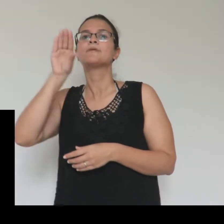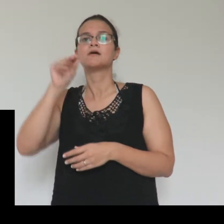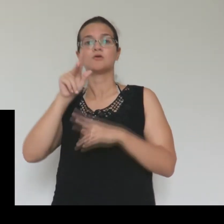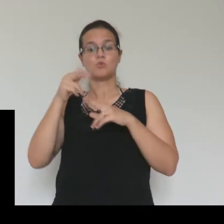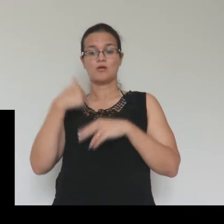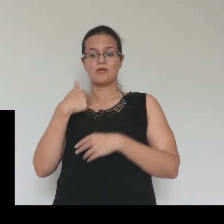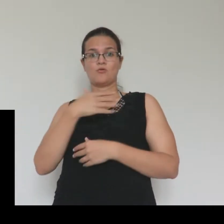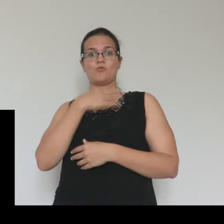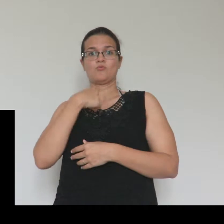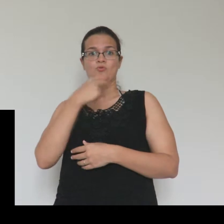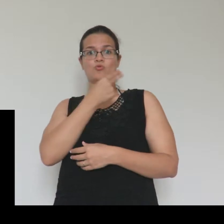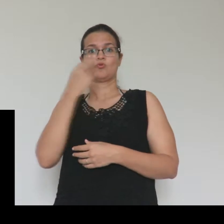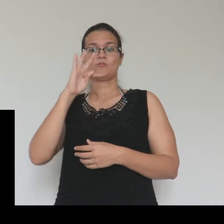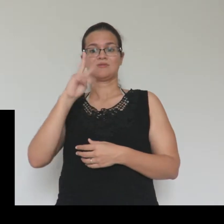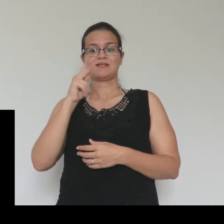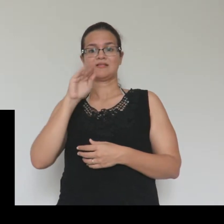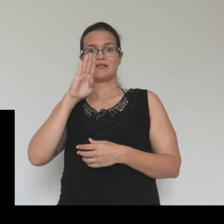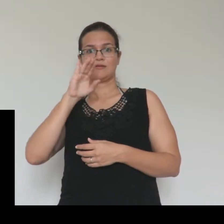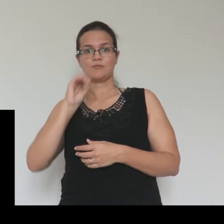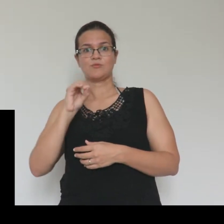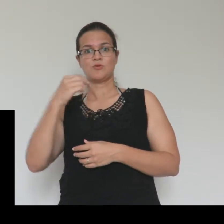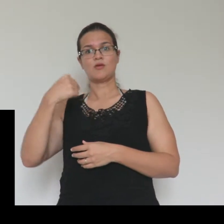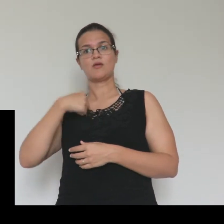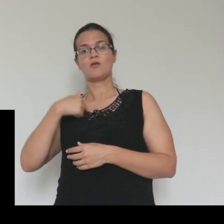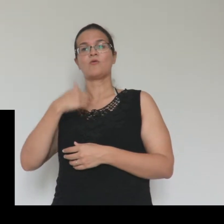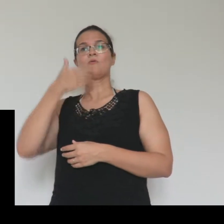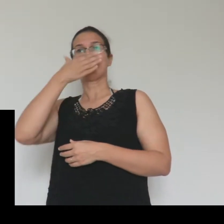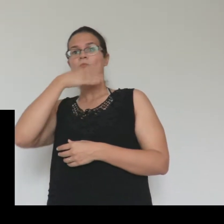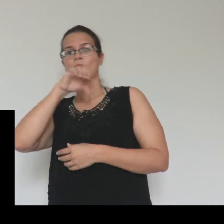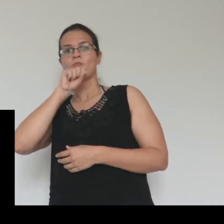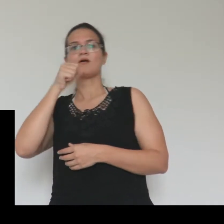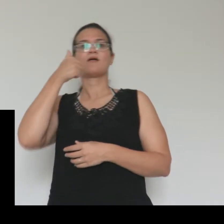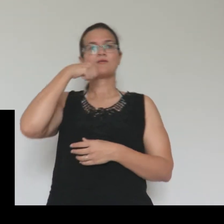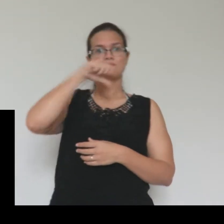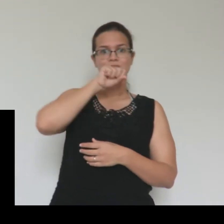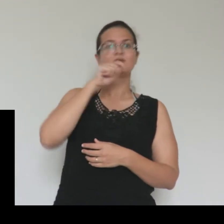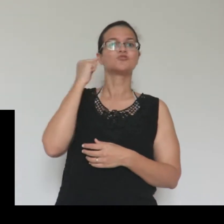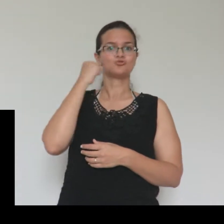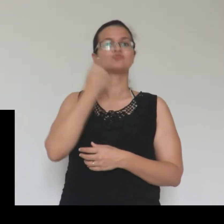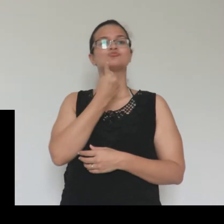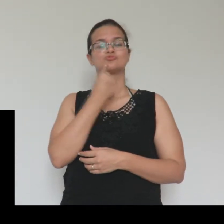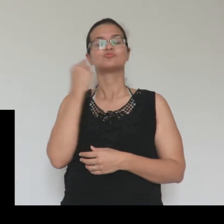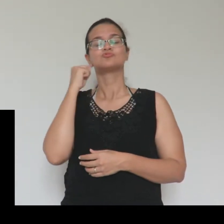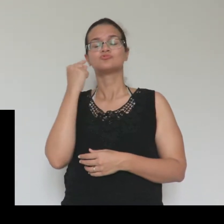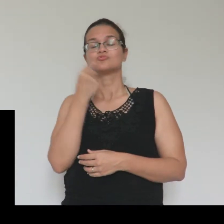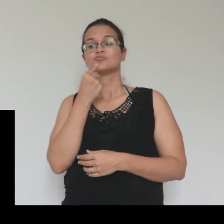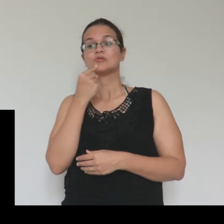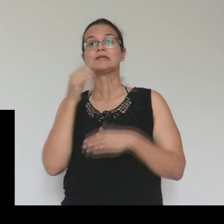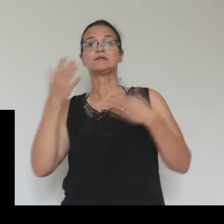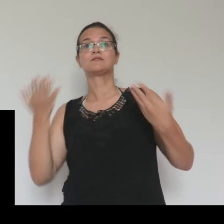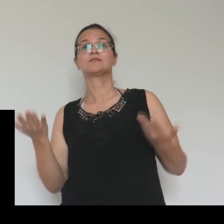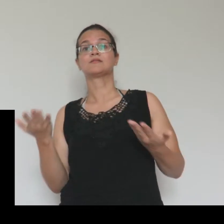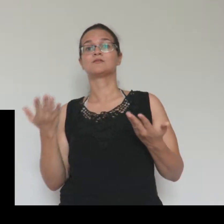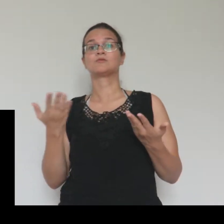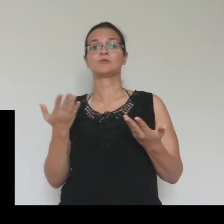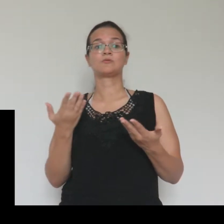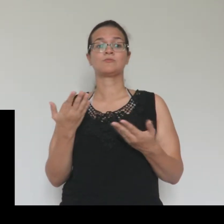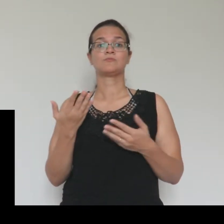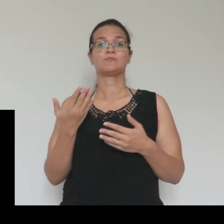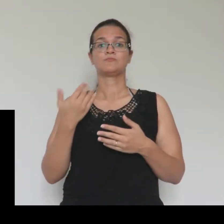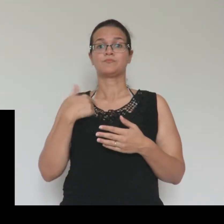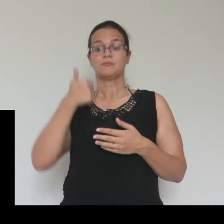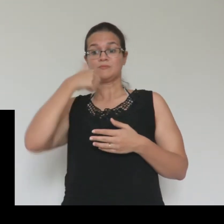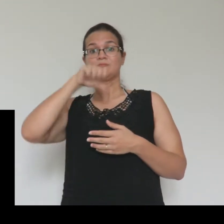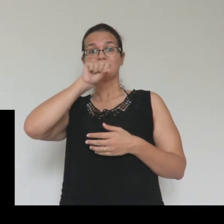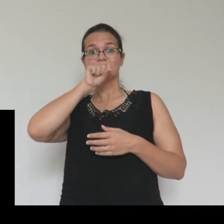sou filho de surdos. Tanto meu pai, tanto a minha mãe é surdos, né? Então, a minha mãe,